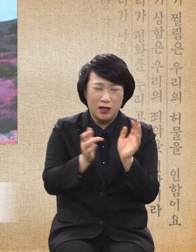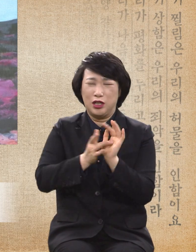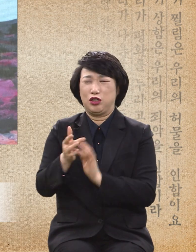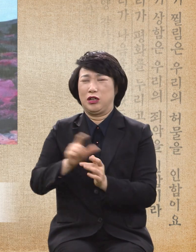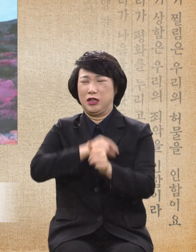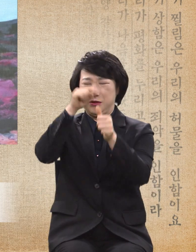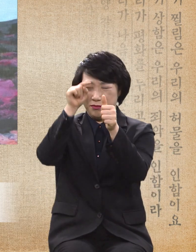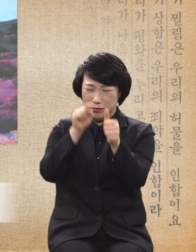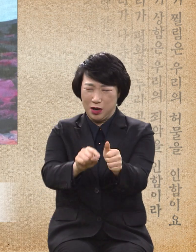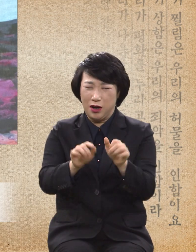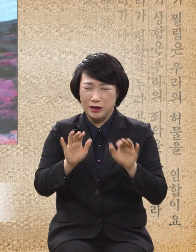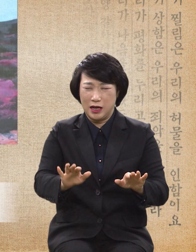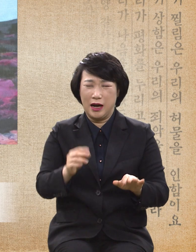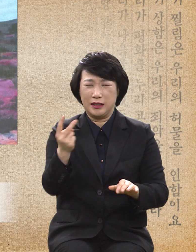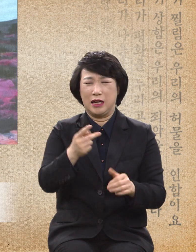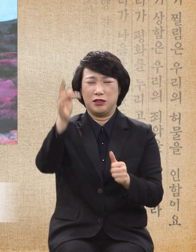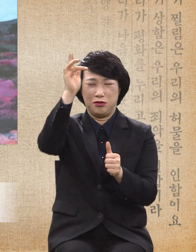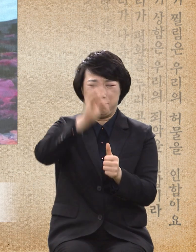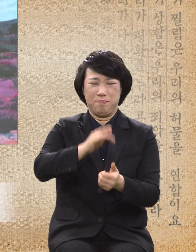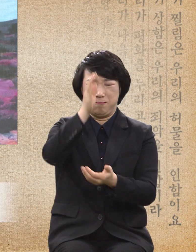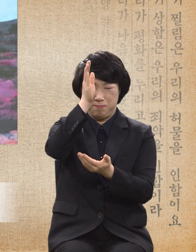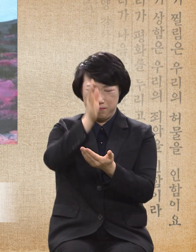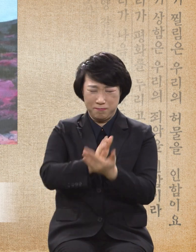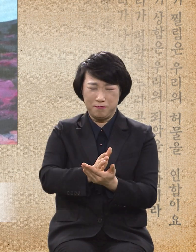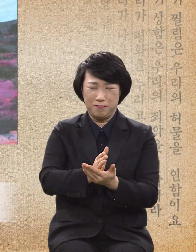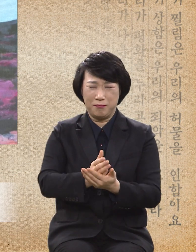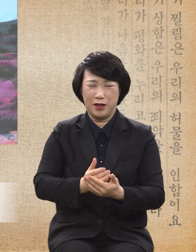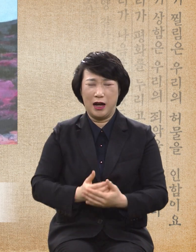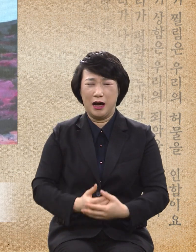명령하노니 다시는 들어오지 말라.